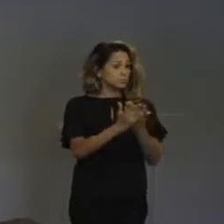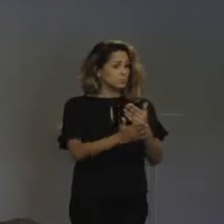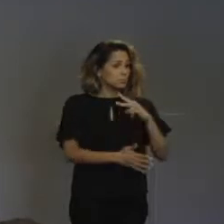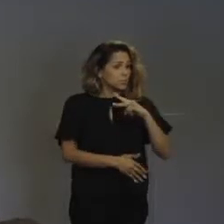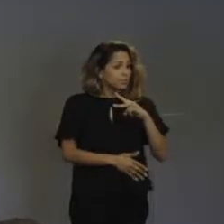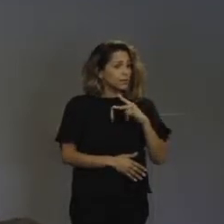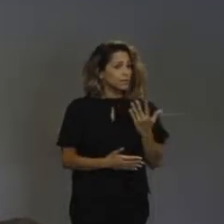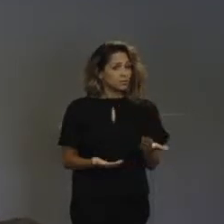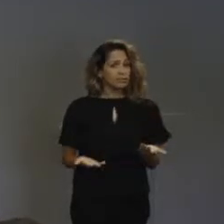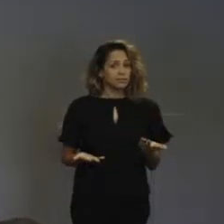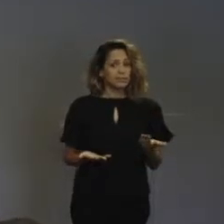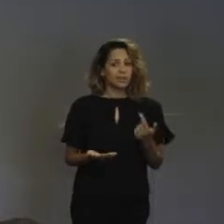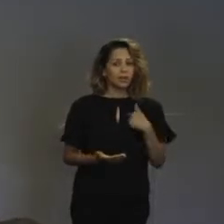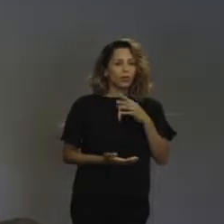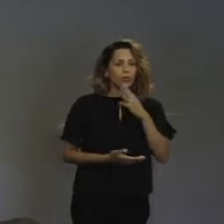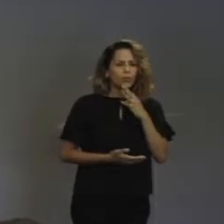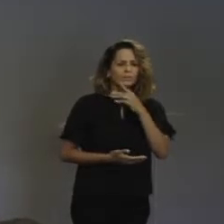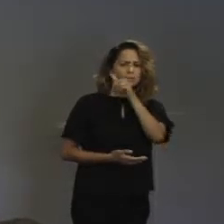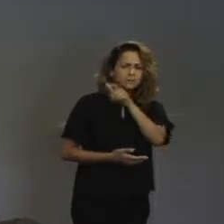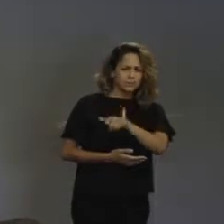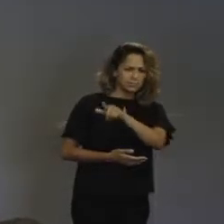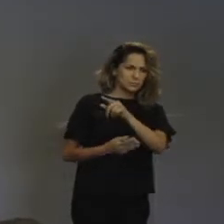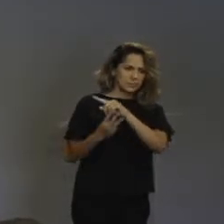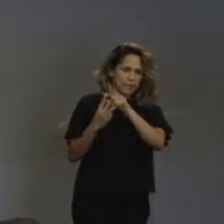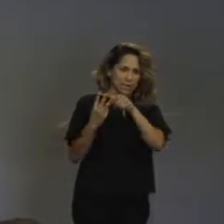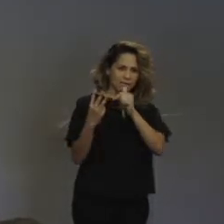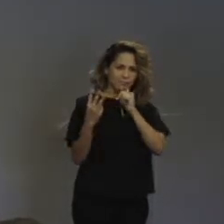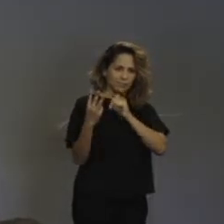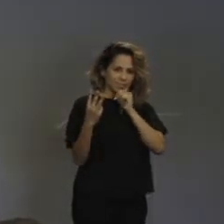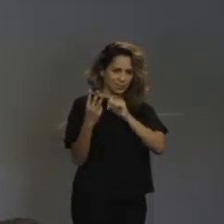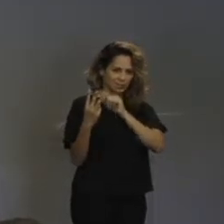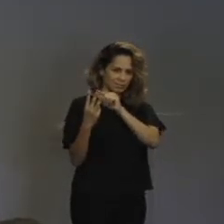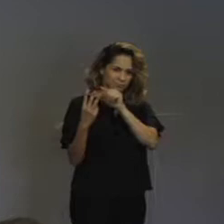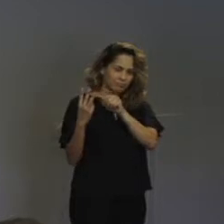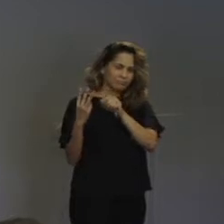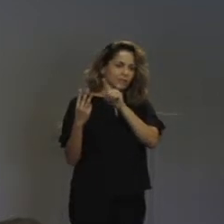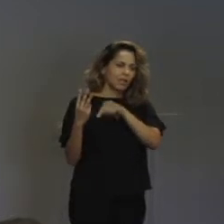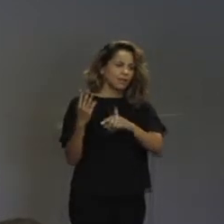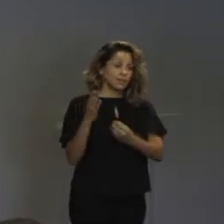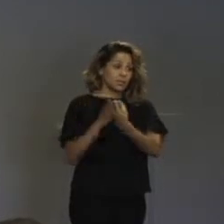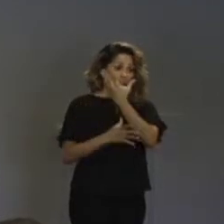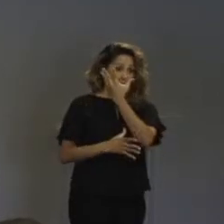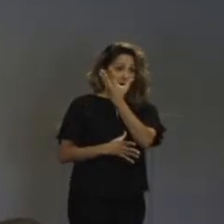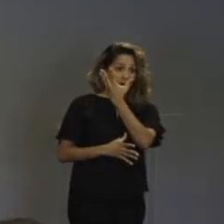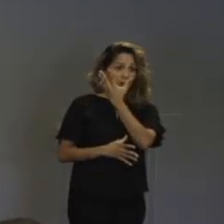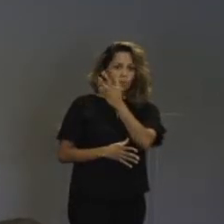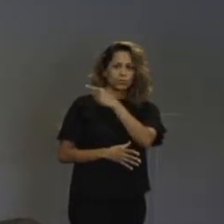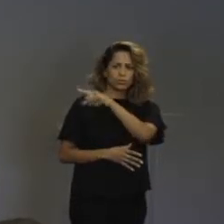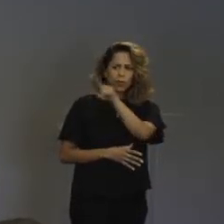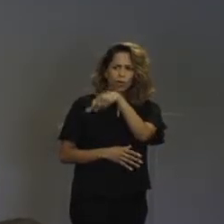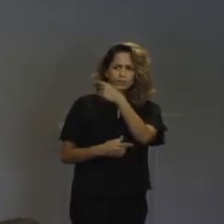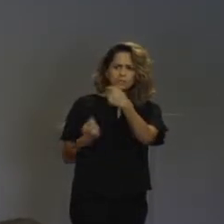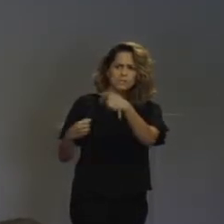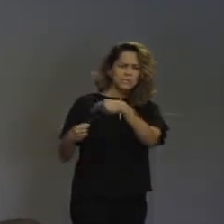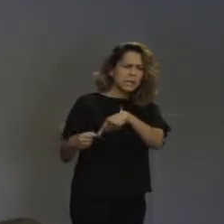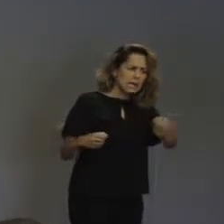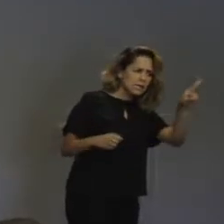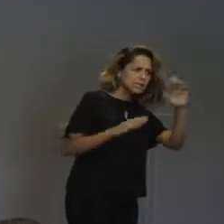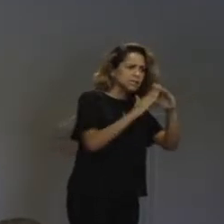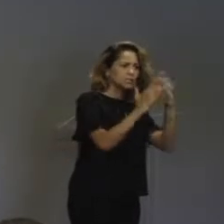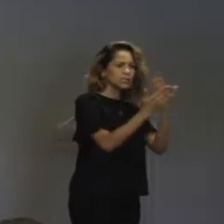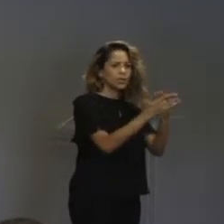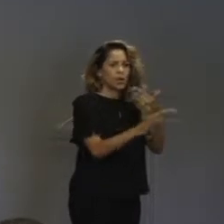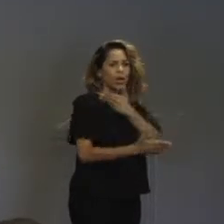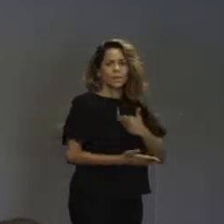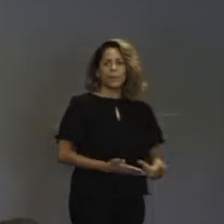conheci, são 3 meninas que são as fundadoras e coordenadoras, eu falei, cara, vocês têm que ir para a escola pública. Na escola pública você não tem